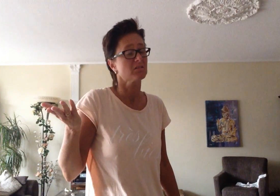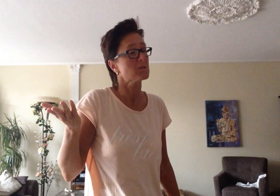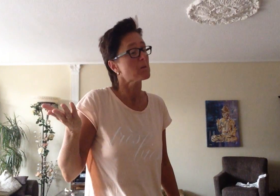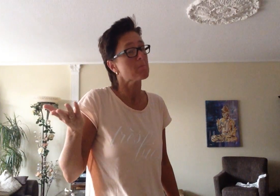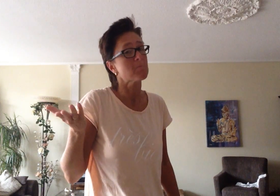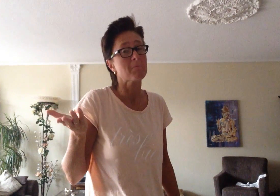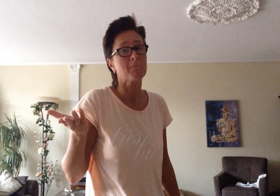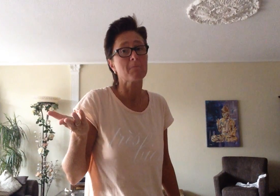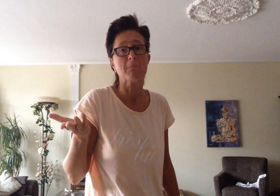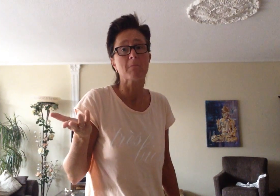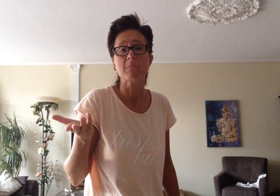had.